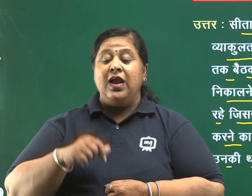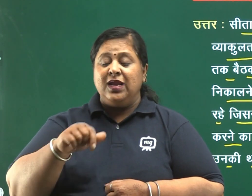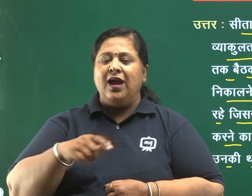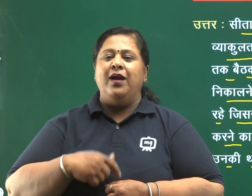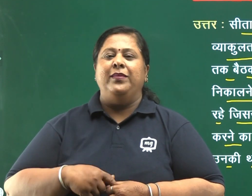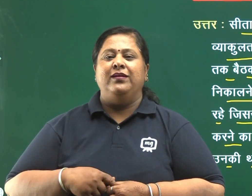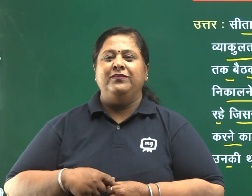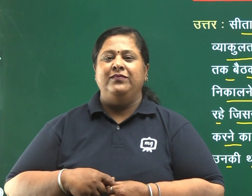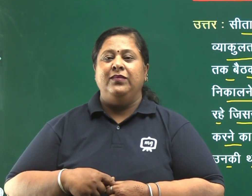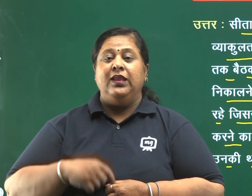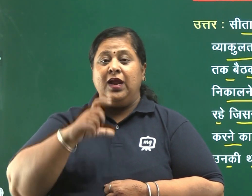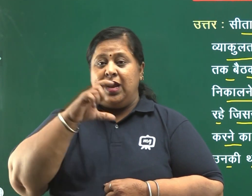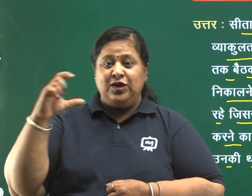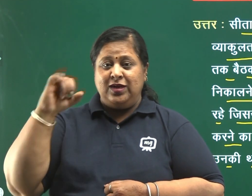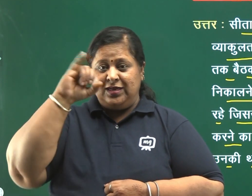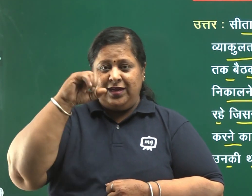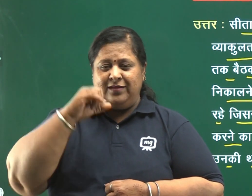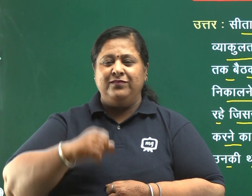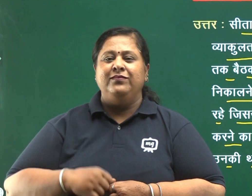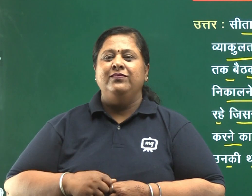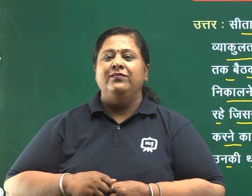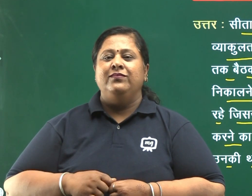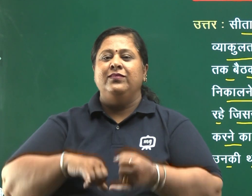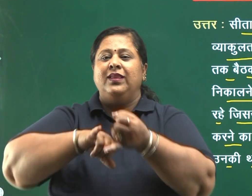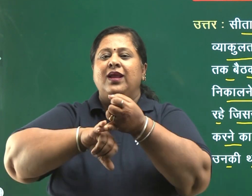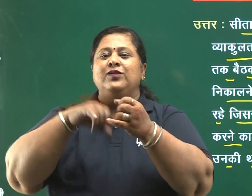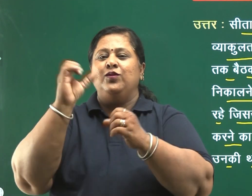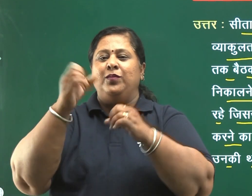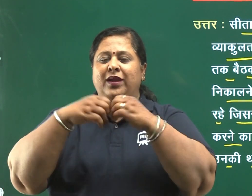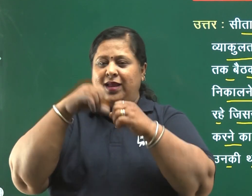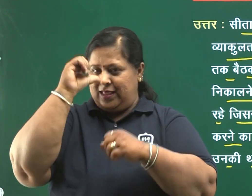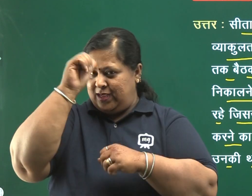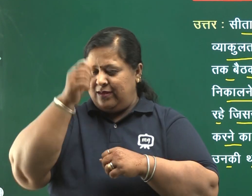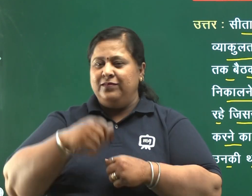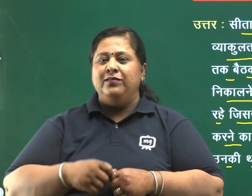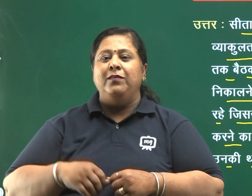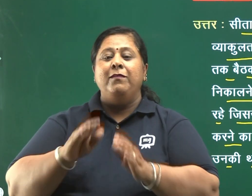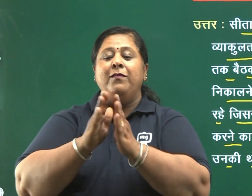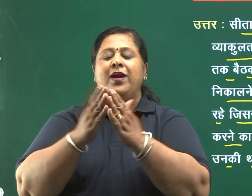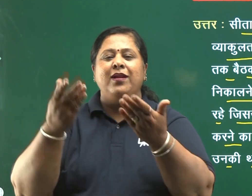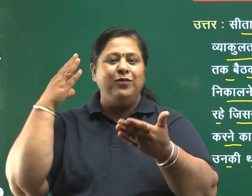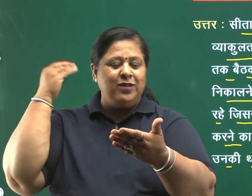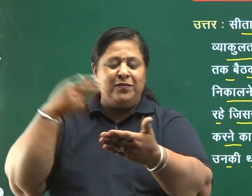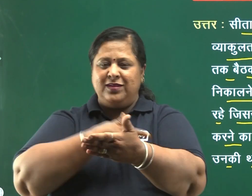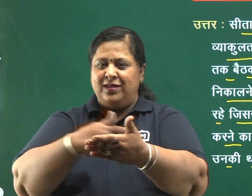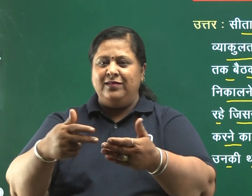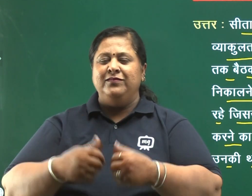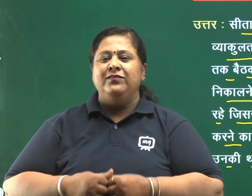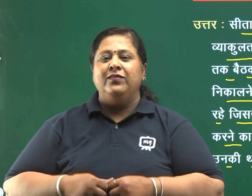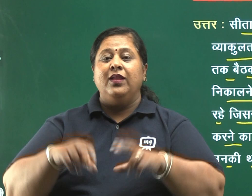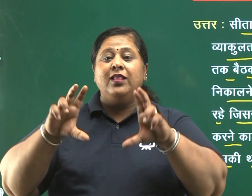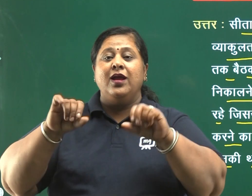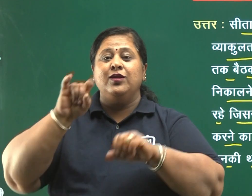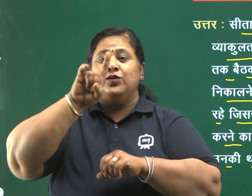आज यहाँ पर कक्षा 6 विषय हिंदी पाठ्य पुस्तक वसंत के